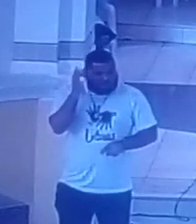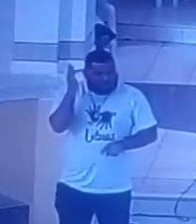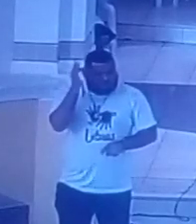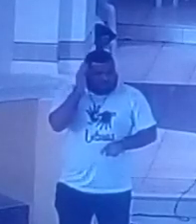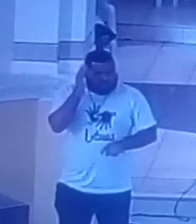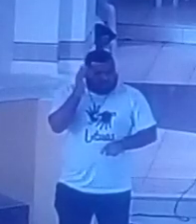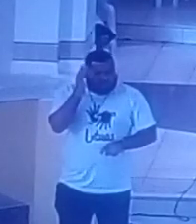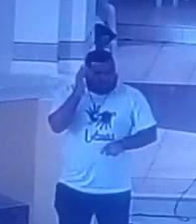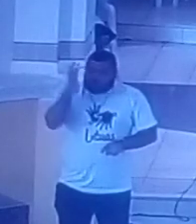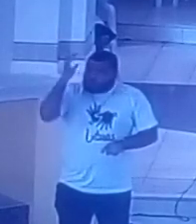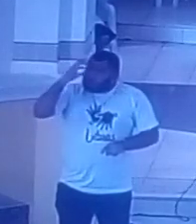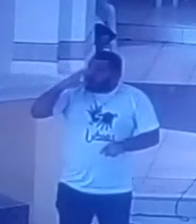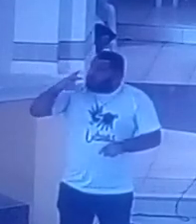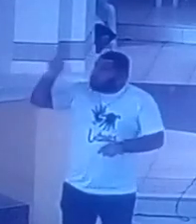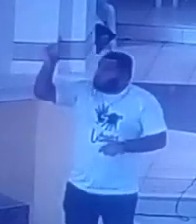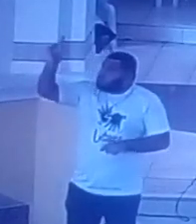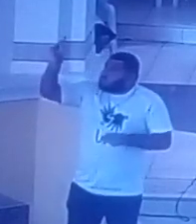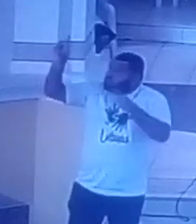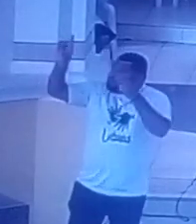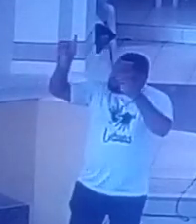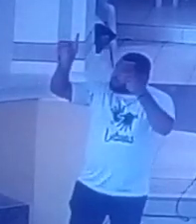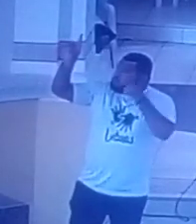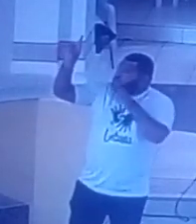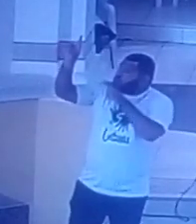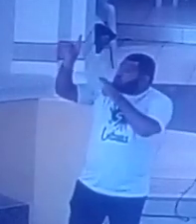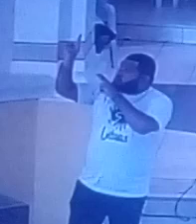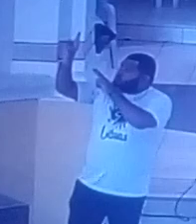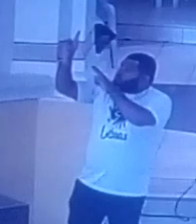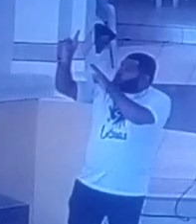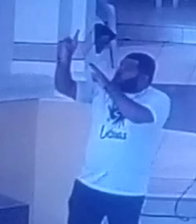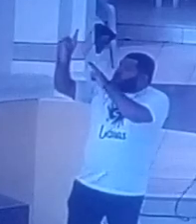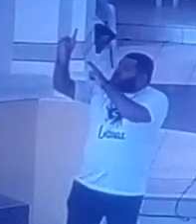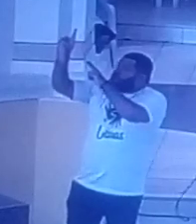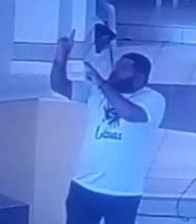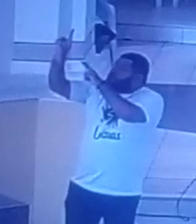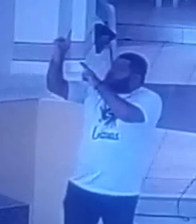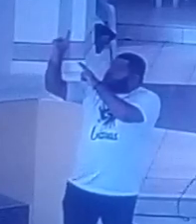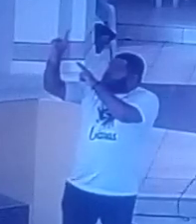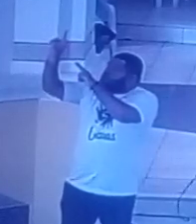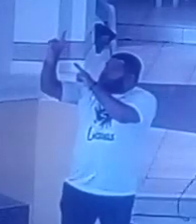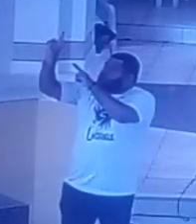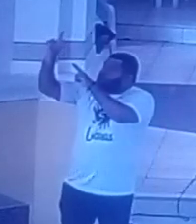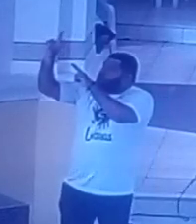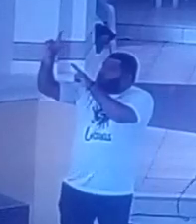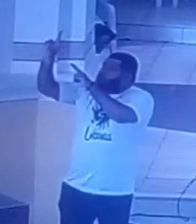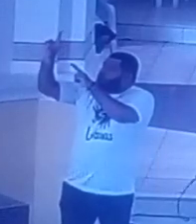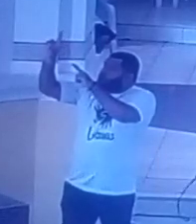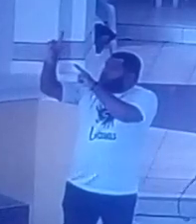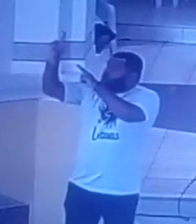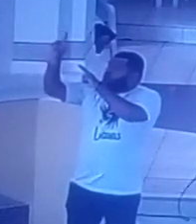soberbos nossos olhos est estão feitos do